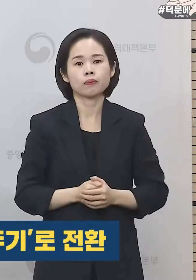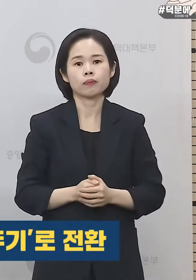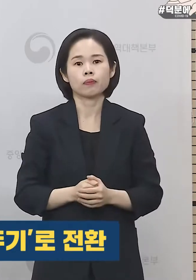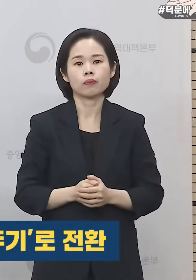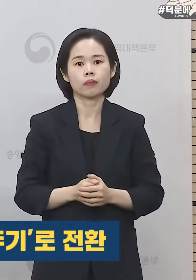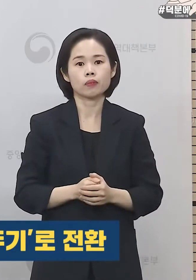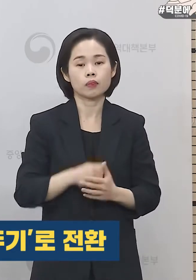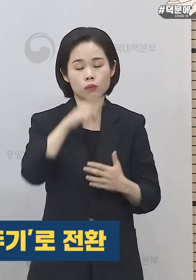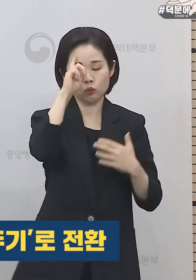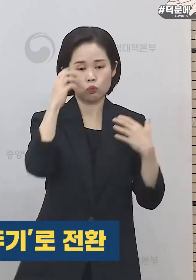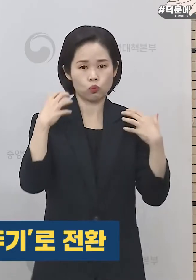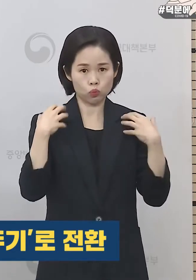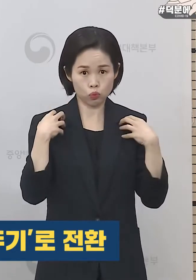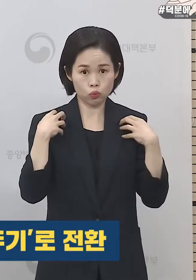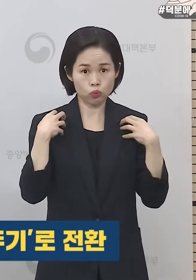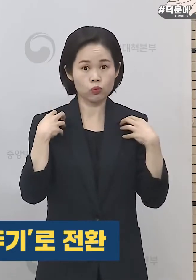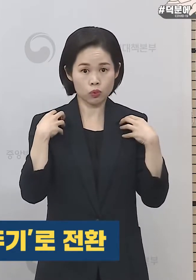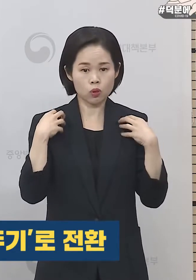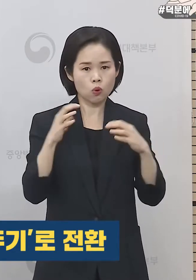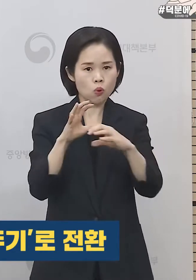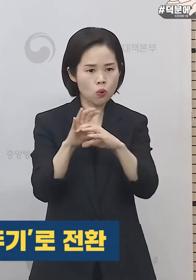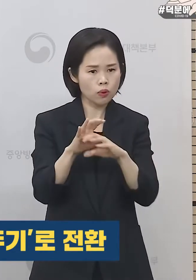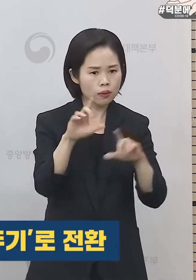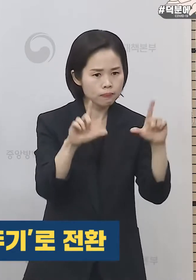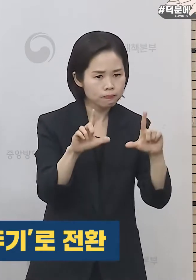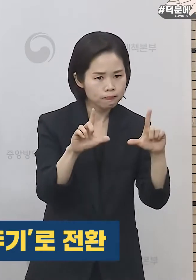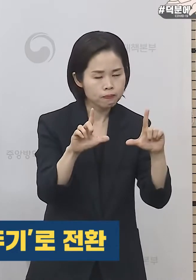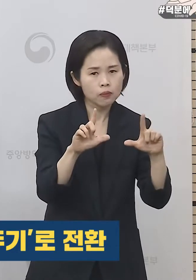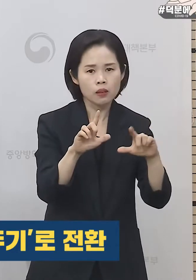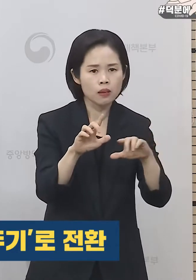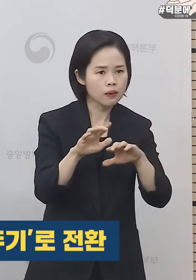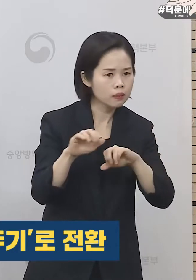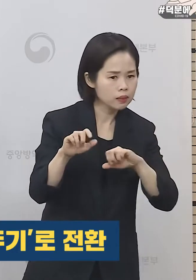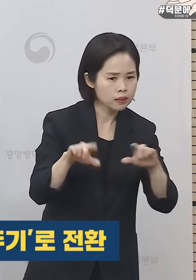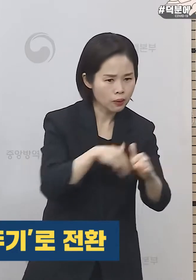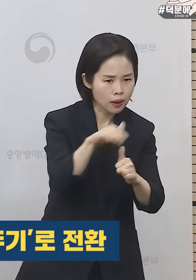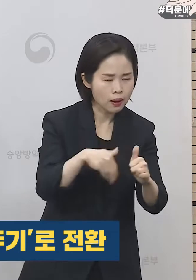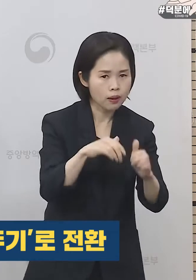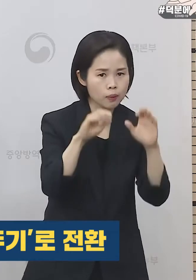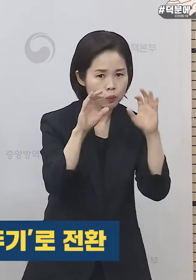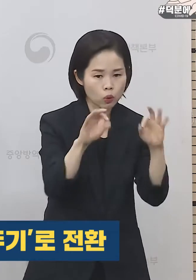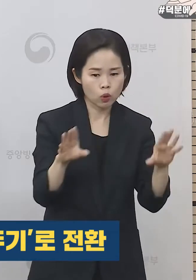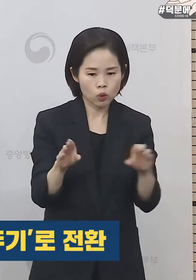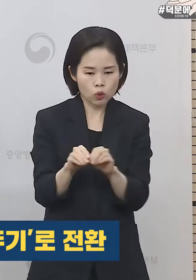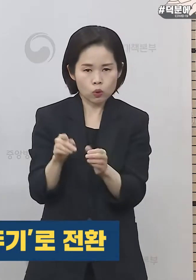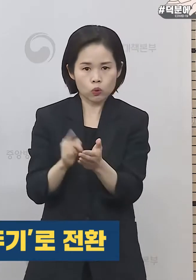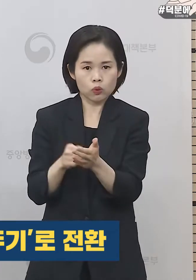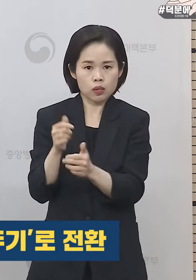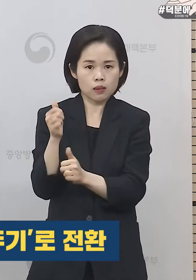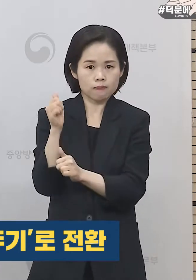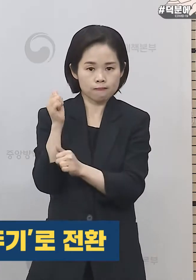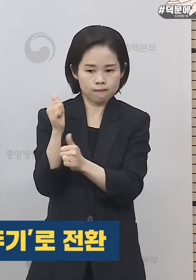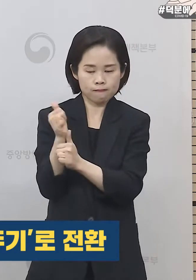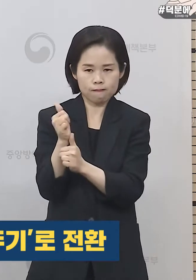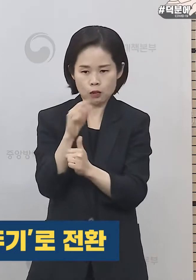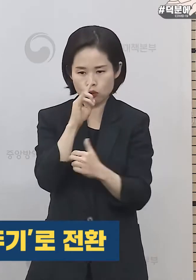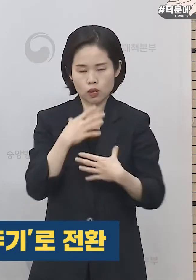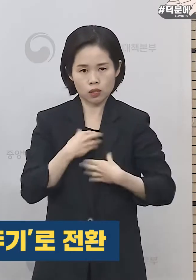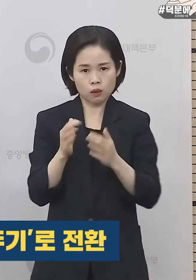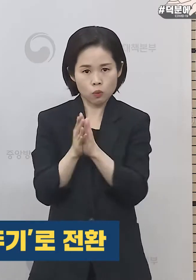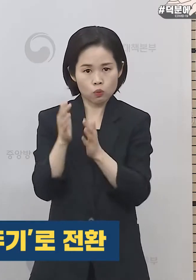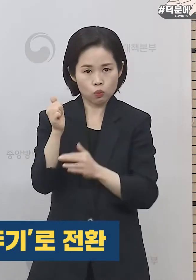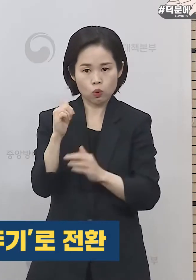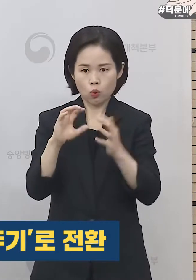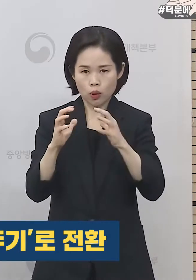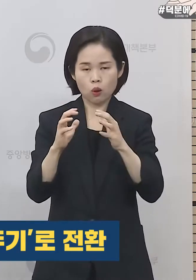정부는 국가의 코로나 일고 유행 양상과 대응 상황을 토대로 총리 주제에 중대 본회의를 거쳐 5월